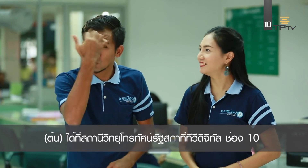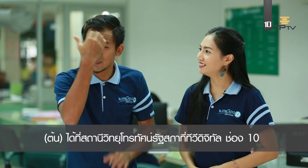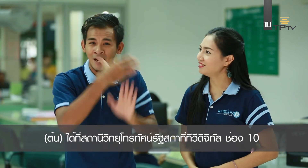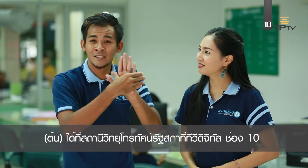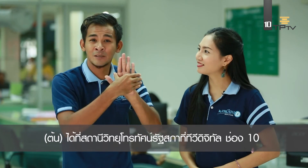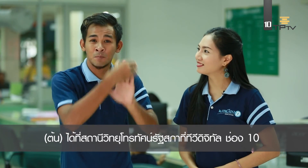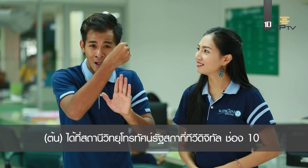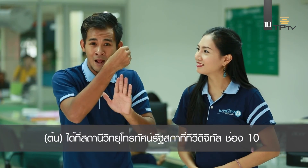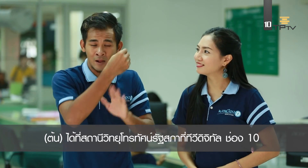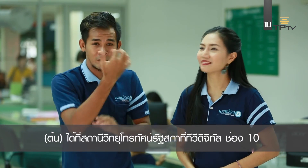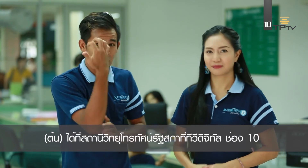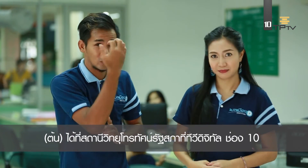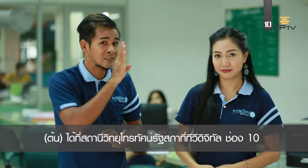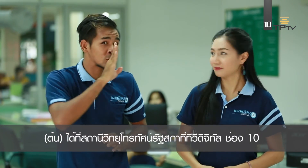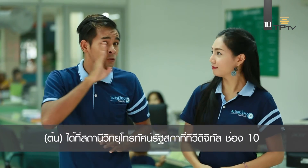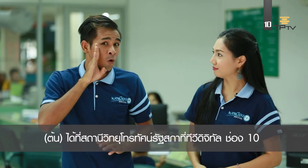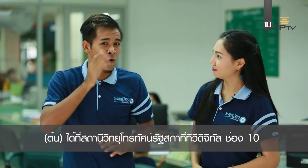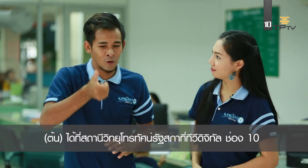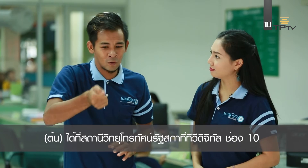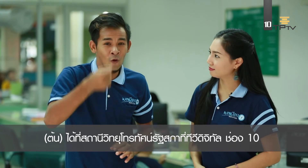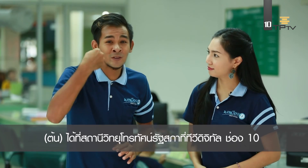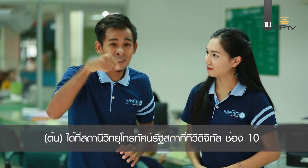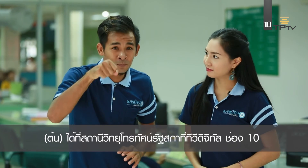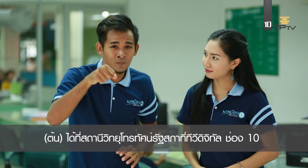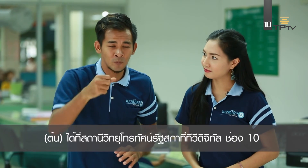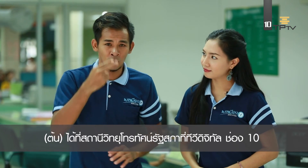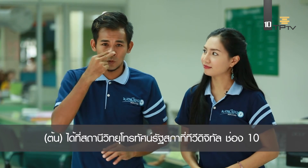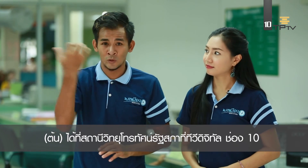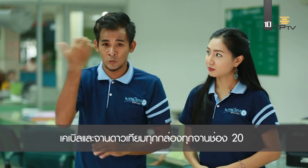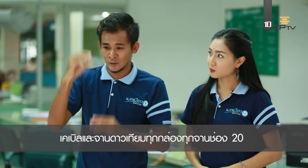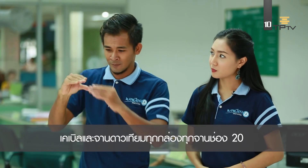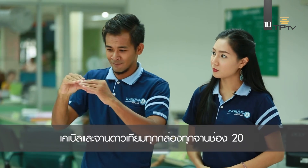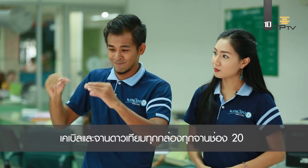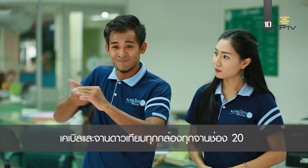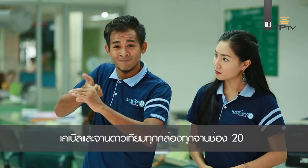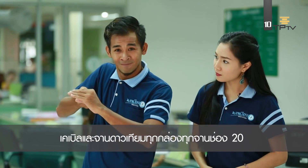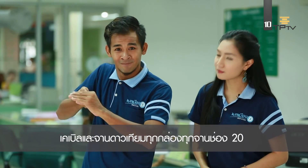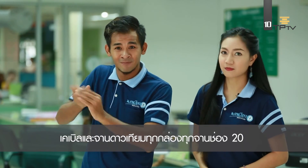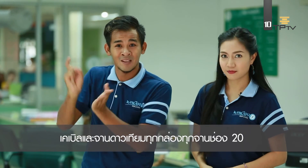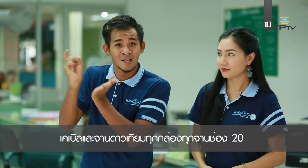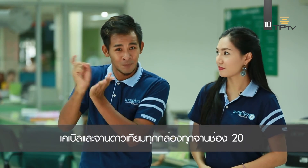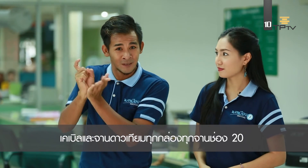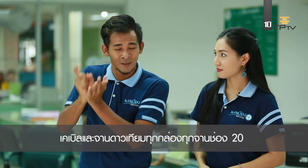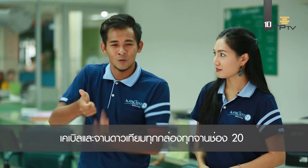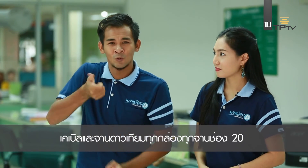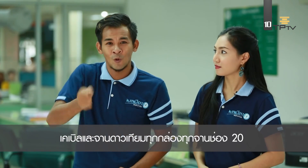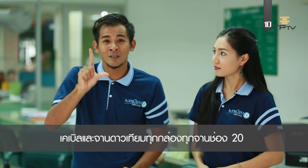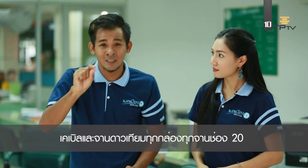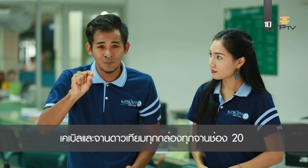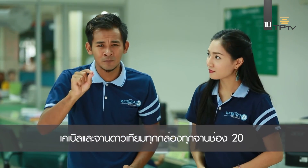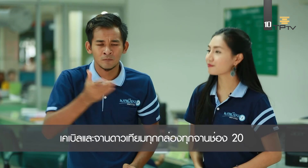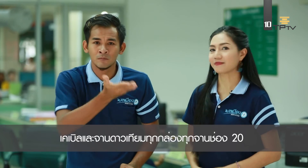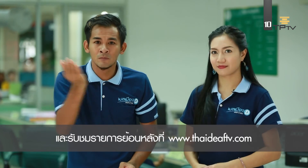ที่สถานีวิทยุโทรทัศน์รัฐสภาที่ทีวีดิจิตอลช่อง10เคเบิลและจานดาวเทียมทุกกล่องทุกจาน